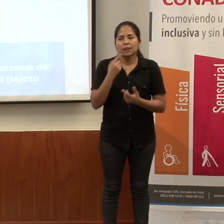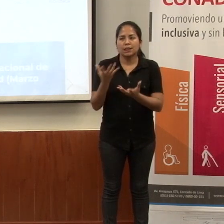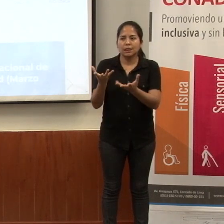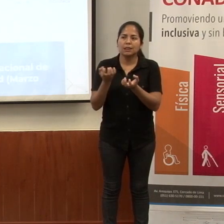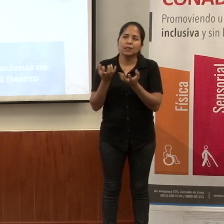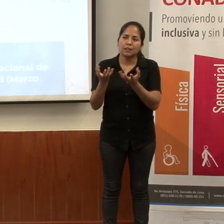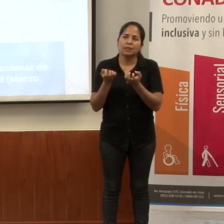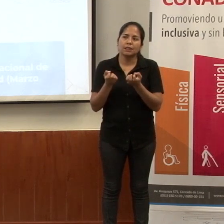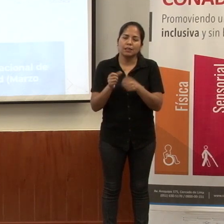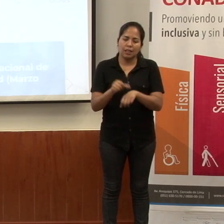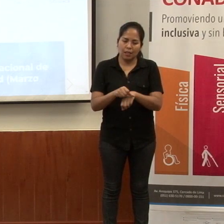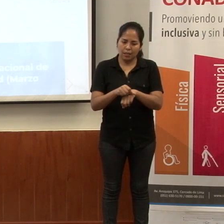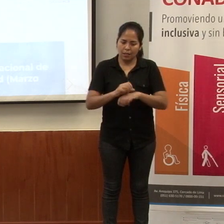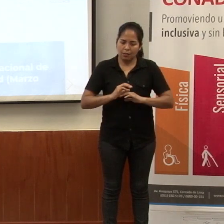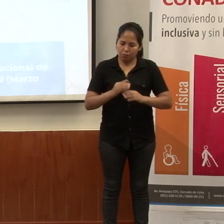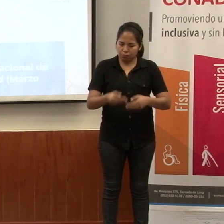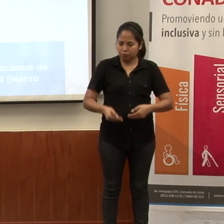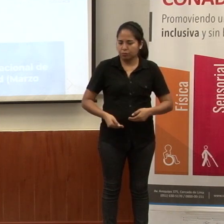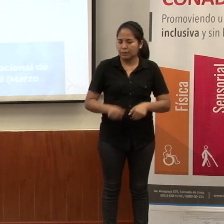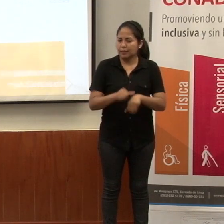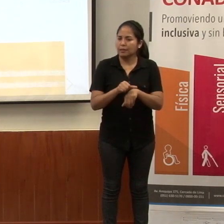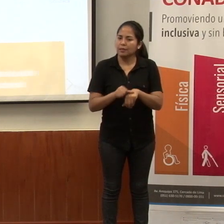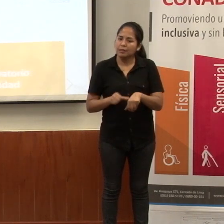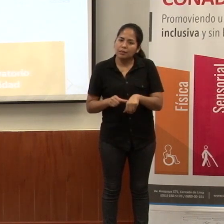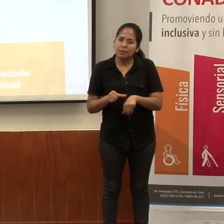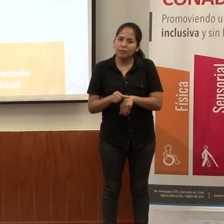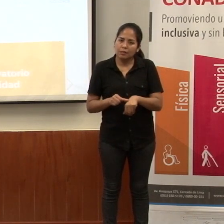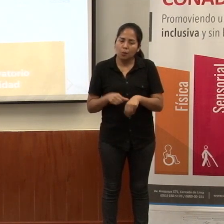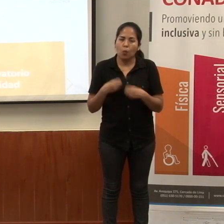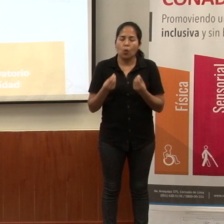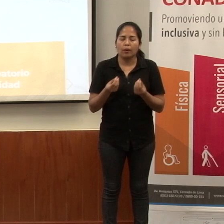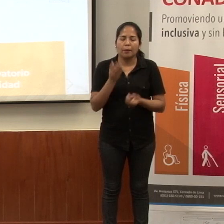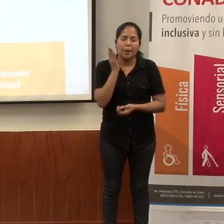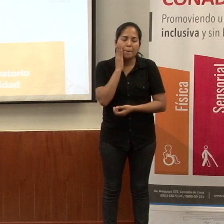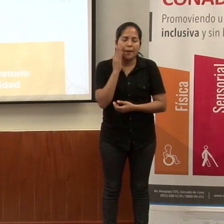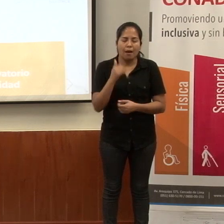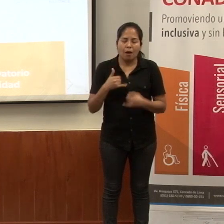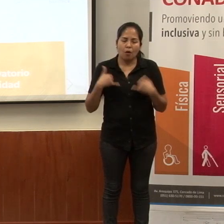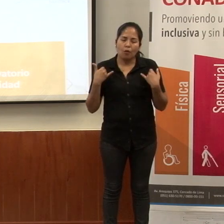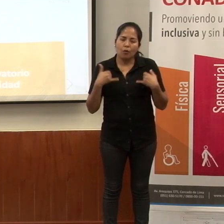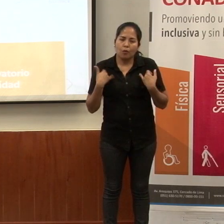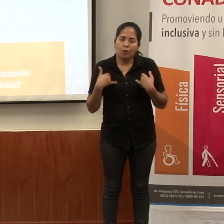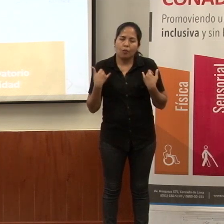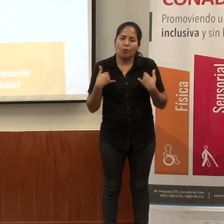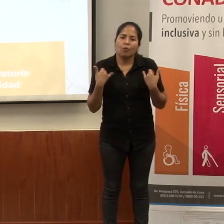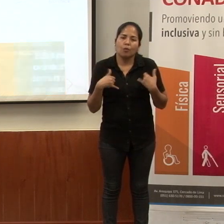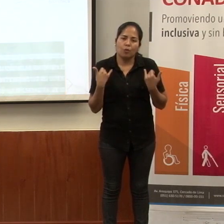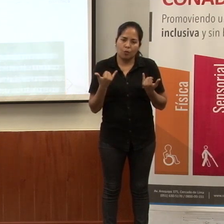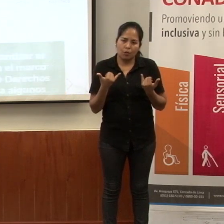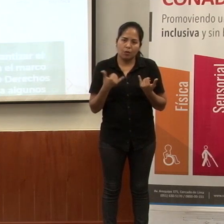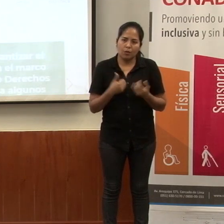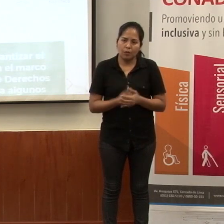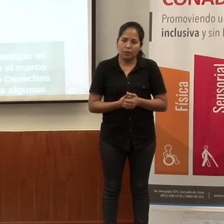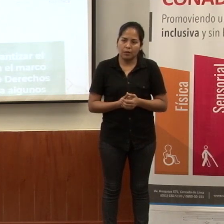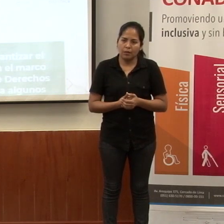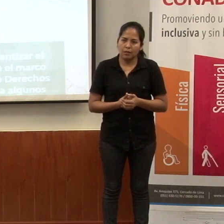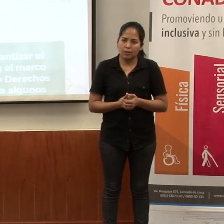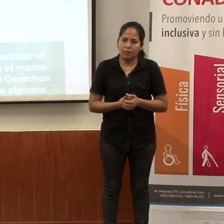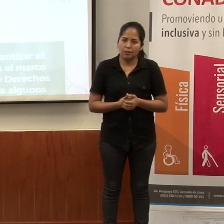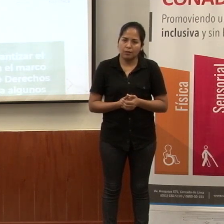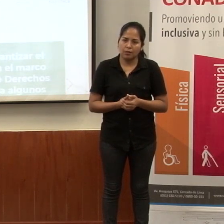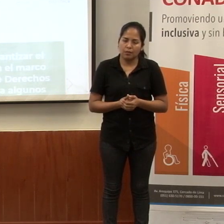están incrementando la edad en la cual están siendo madres, ¿no es cierto? Este es un factor que aparentemente